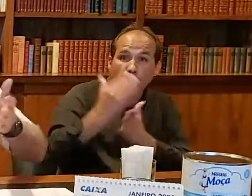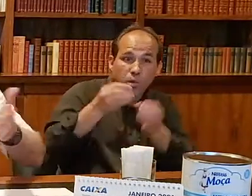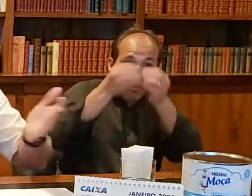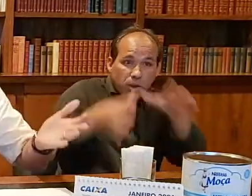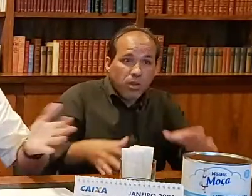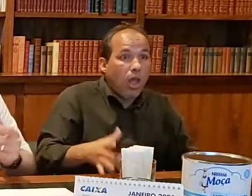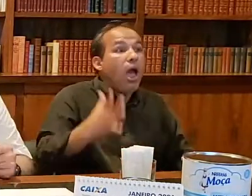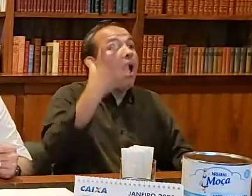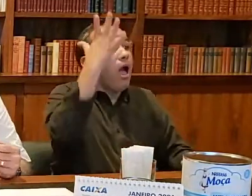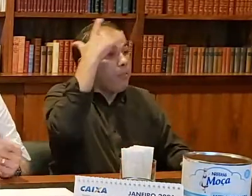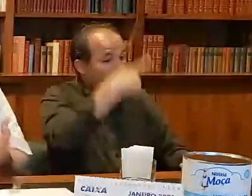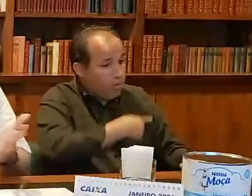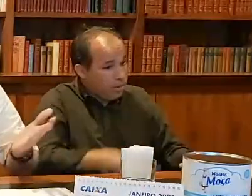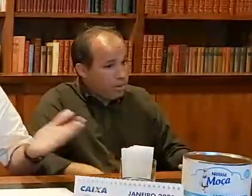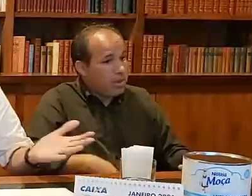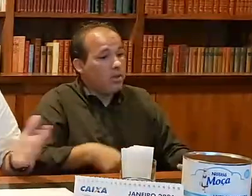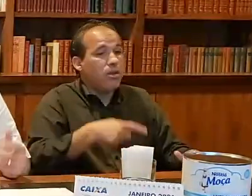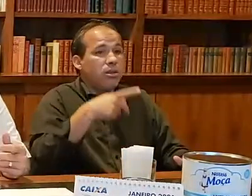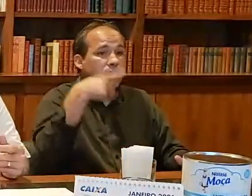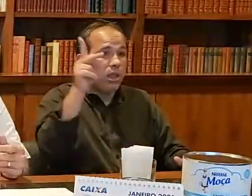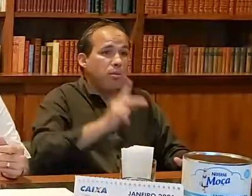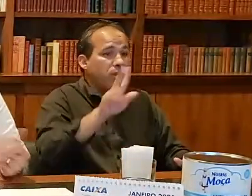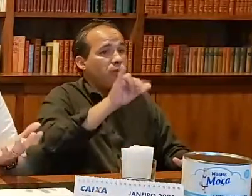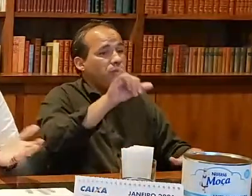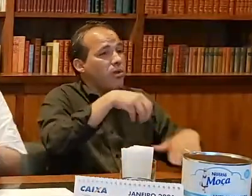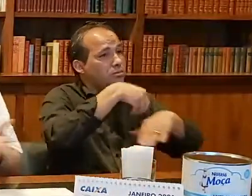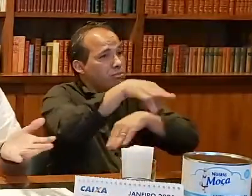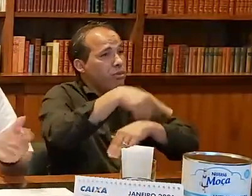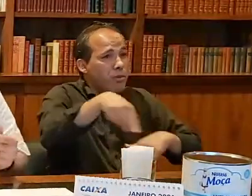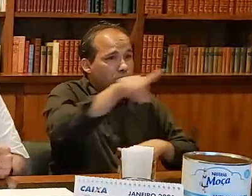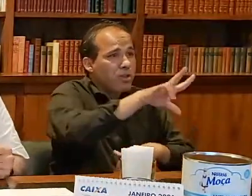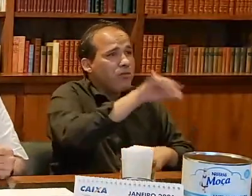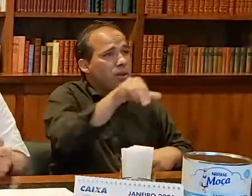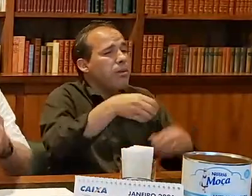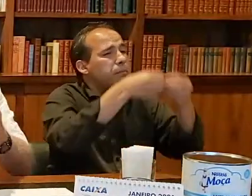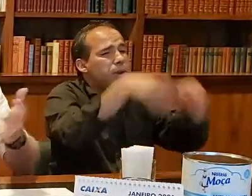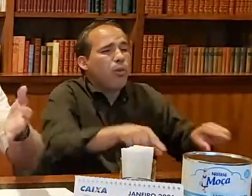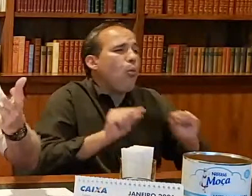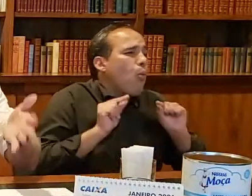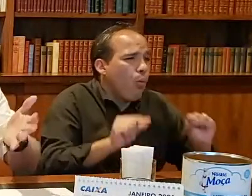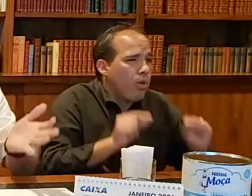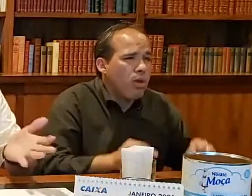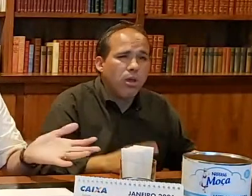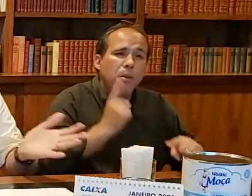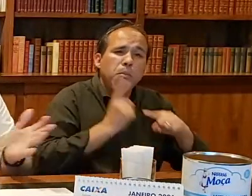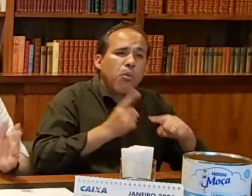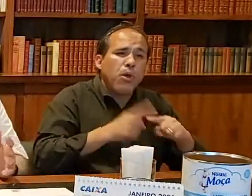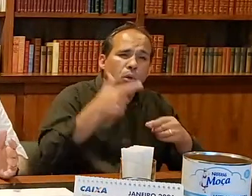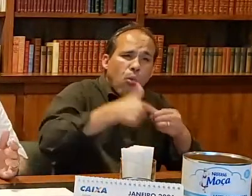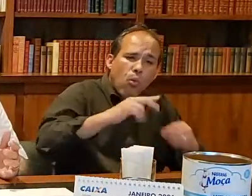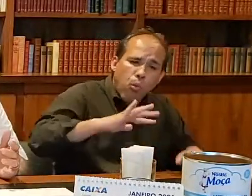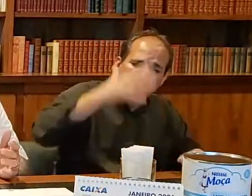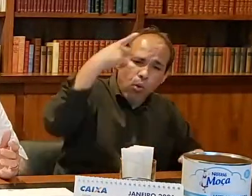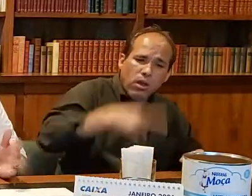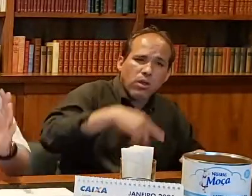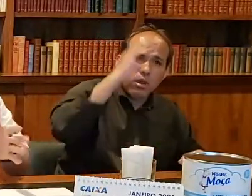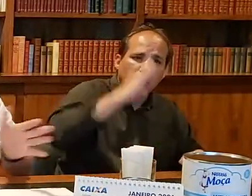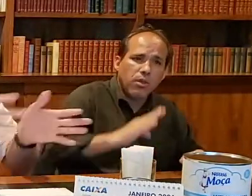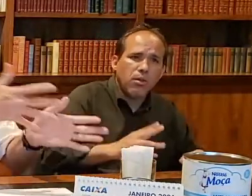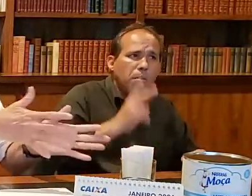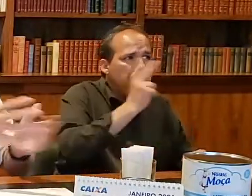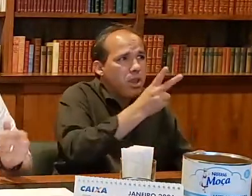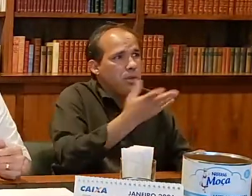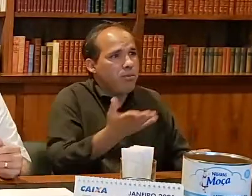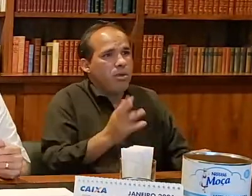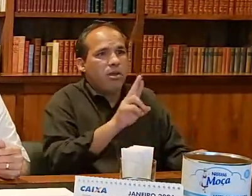Petrobras vai dizer amanhã para os senhores, que é a obrigação dele, dizer qual é o prejuízo. Por que que o preço do combustível é esse no Brasil?